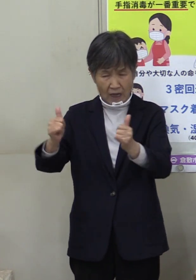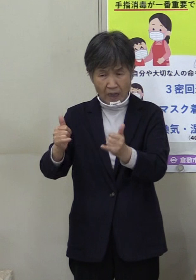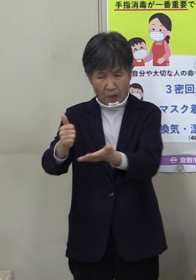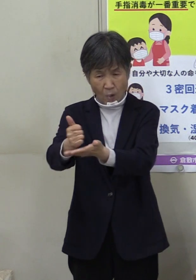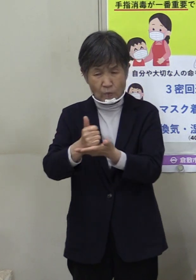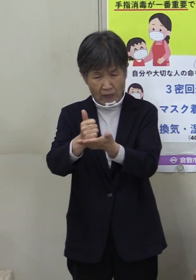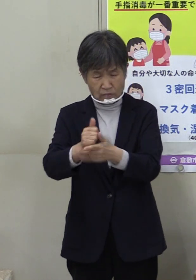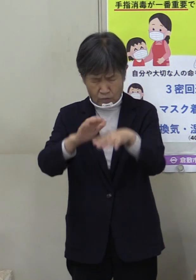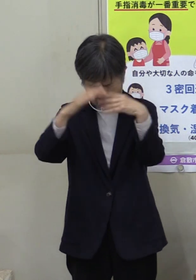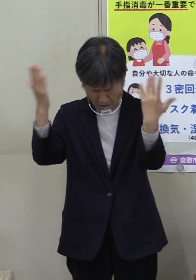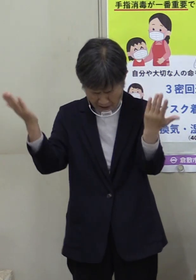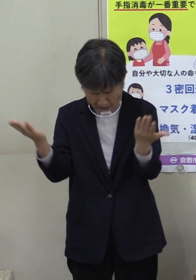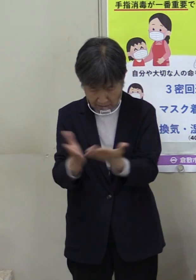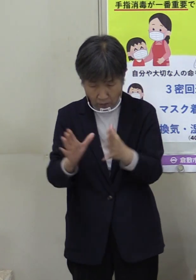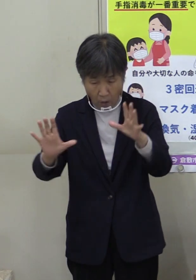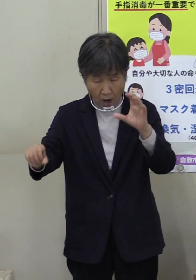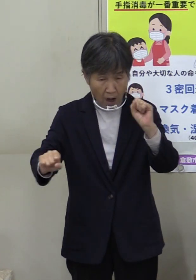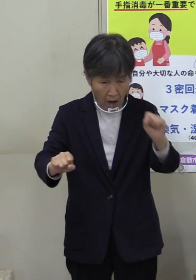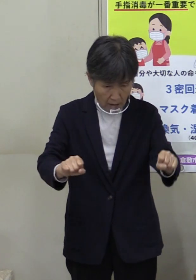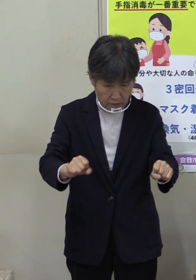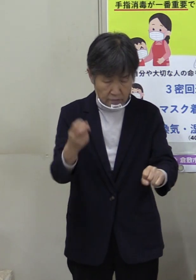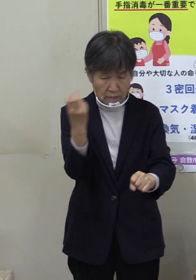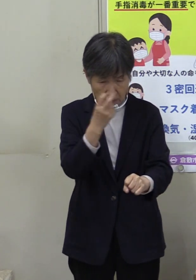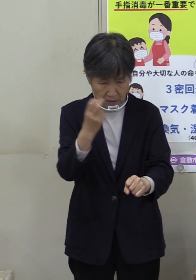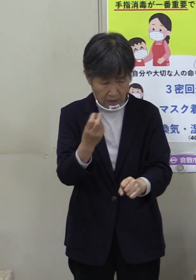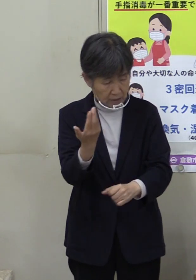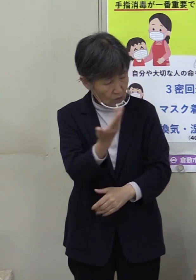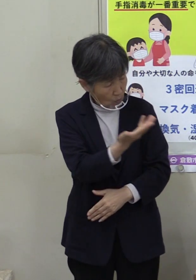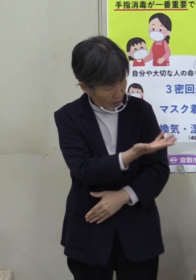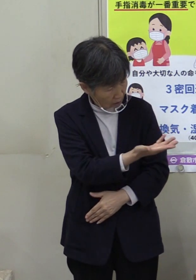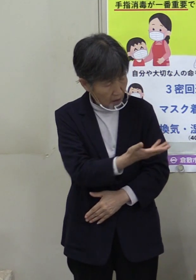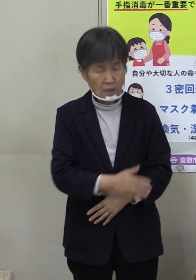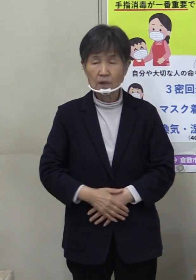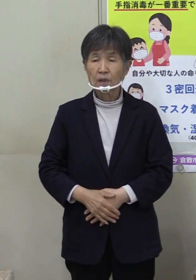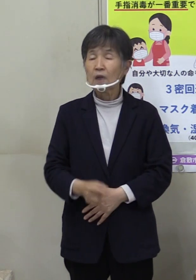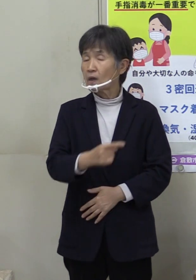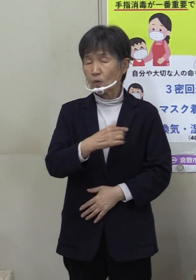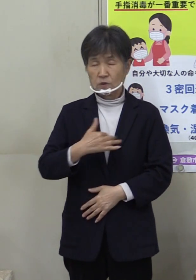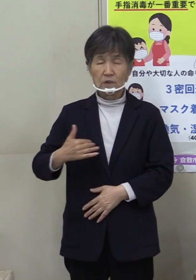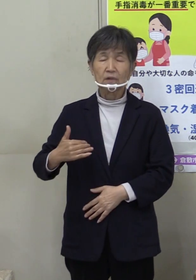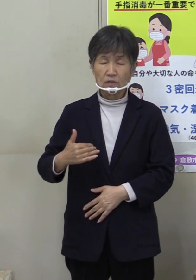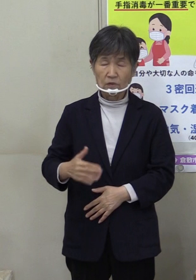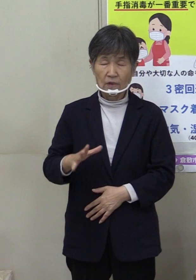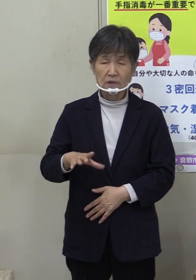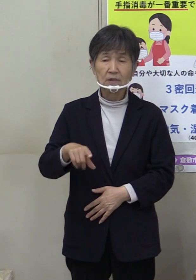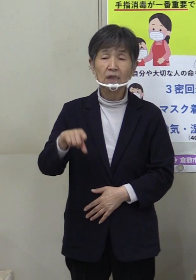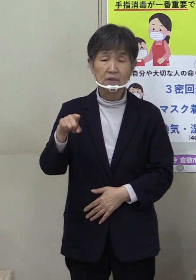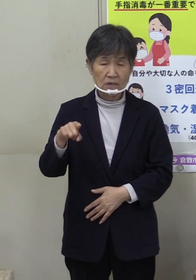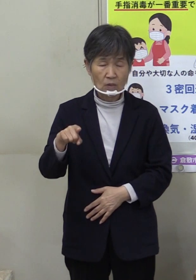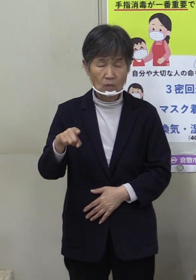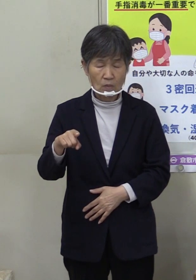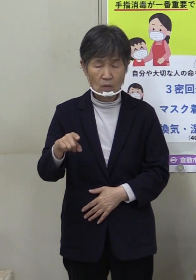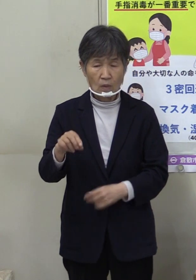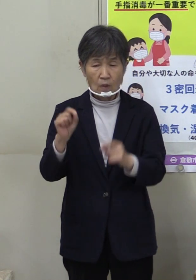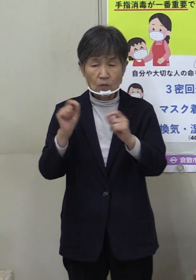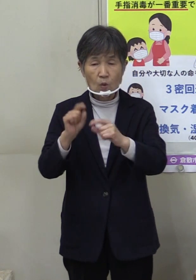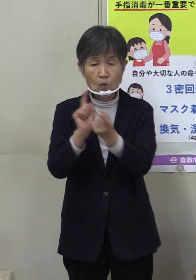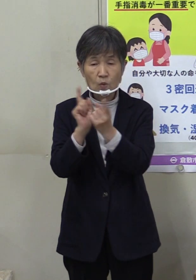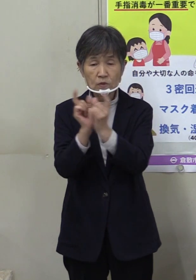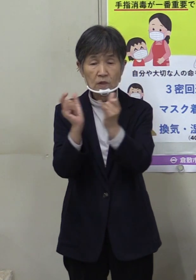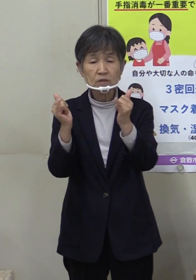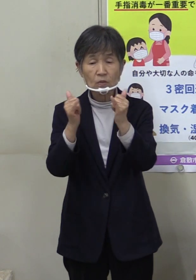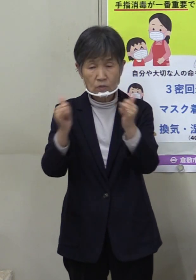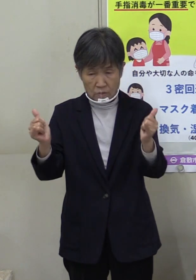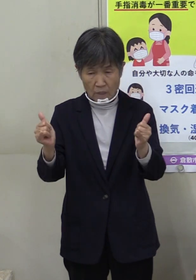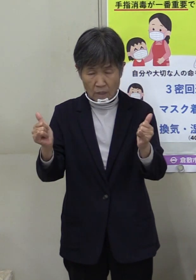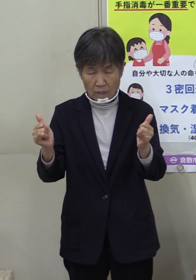というのも全ての把握並びに検査がということですか？ こちらとしては最初その濃厚接触者